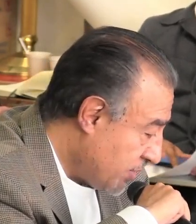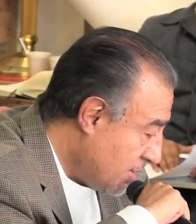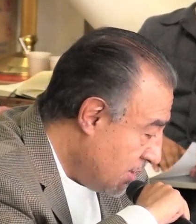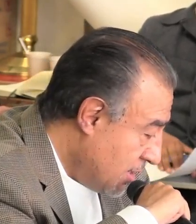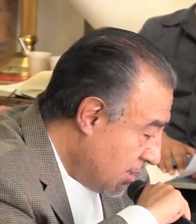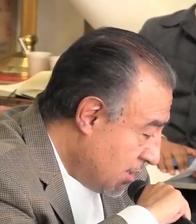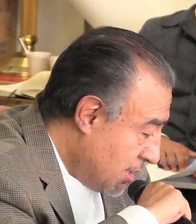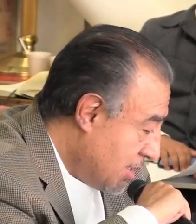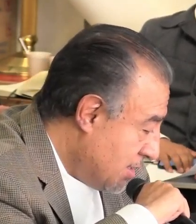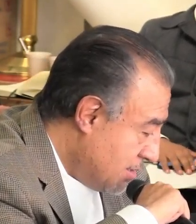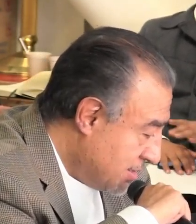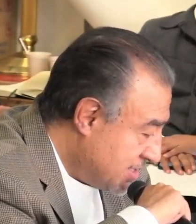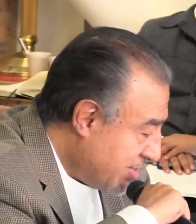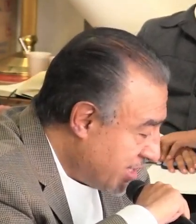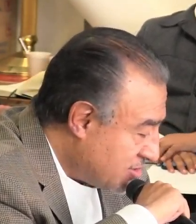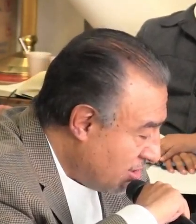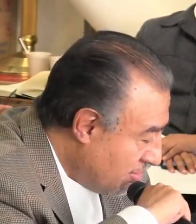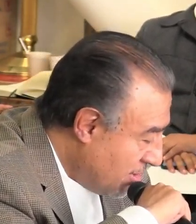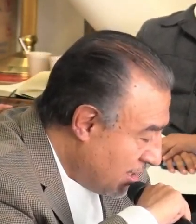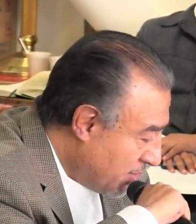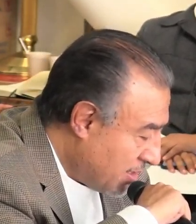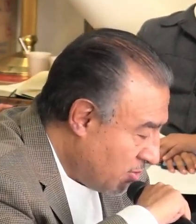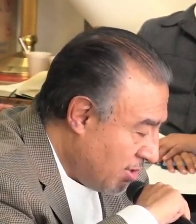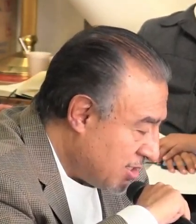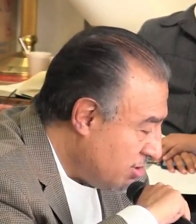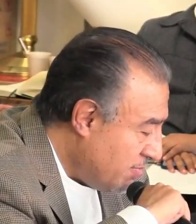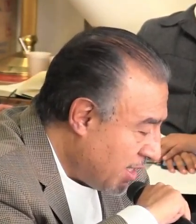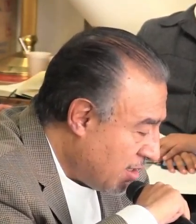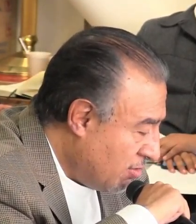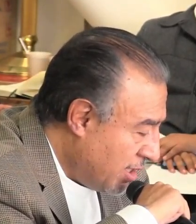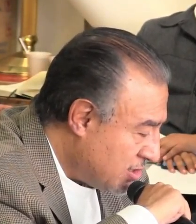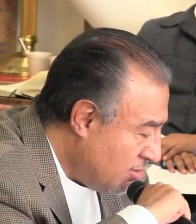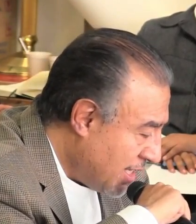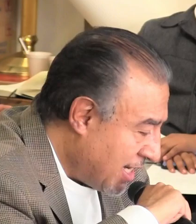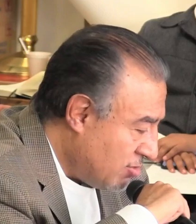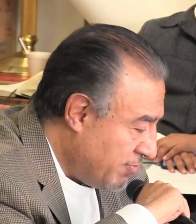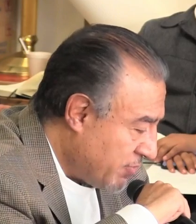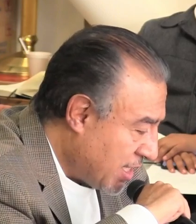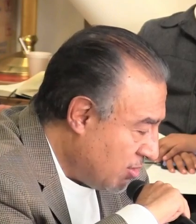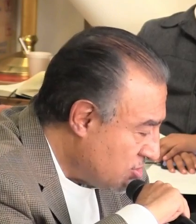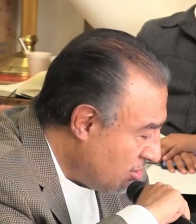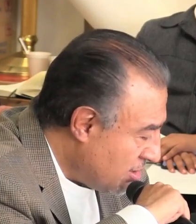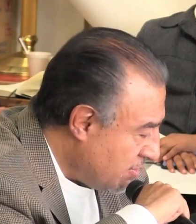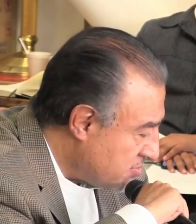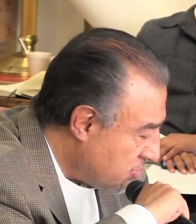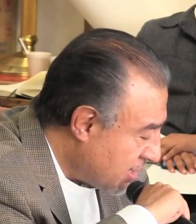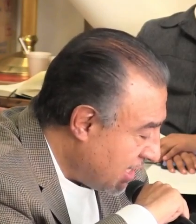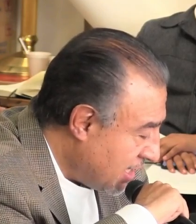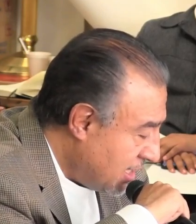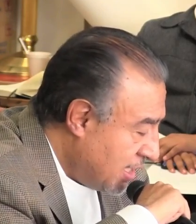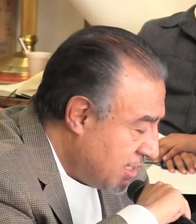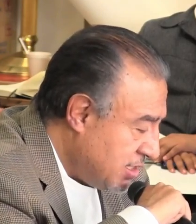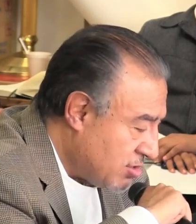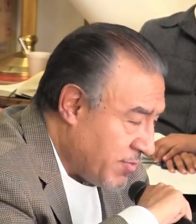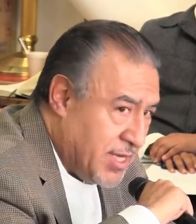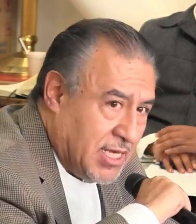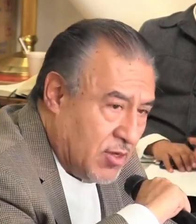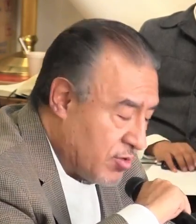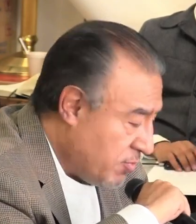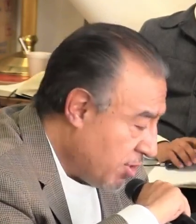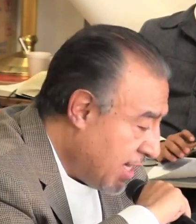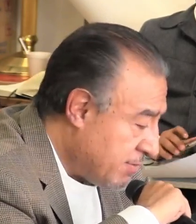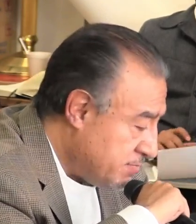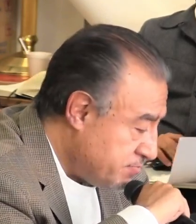México? Licenciado Ernesto, el patrimonio de la Ciudad de México es un legado que no solo debemos proteger, sino